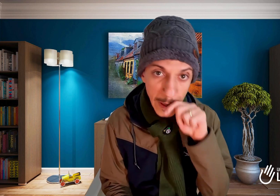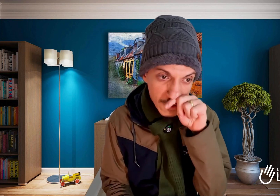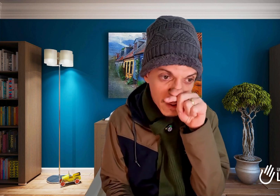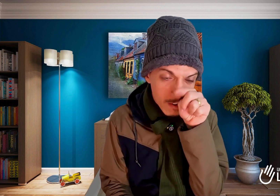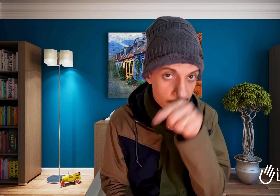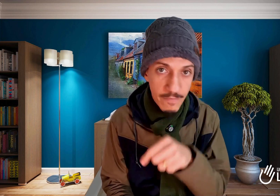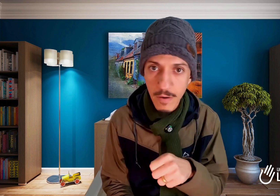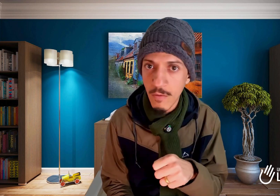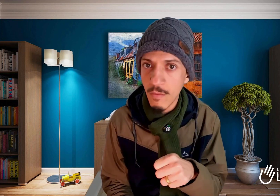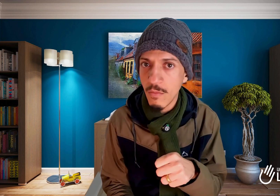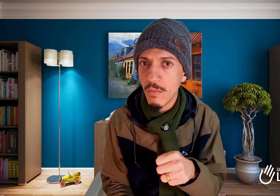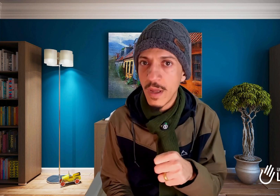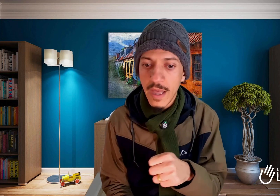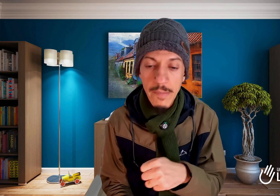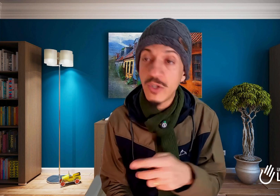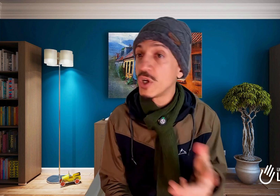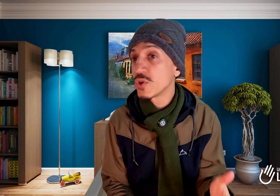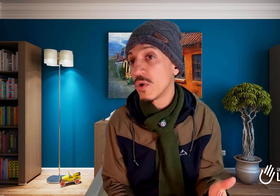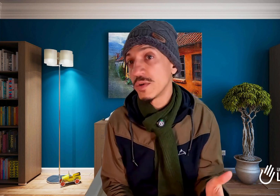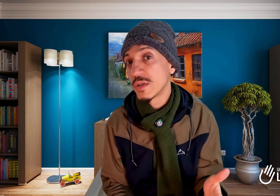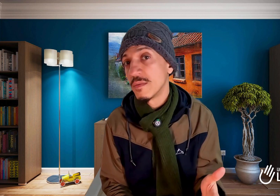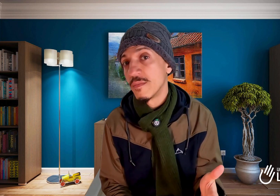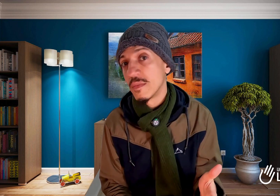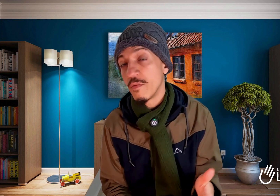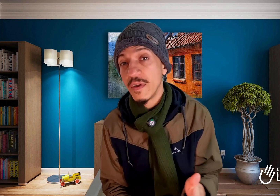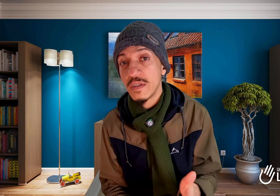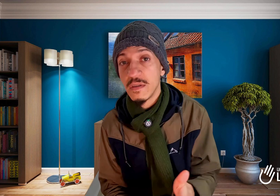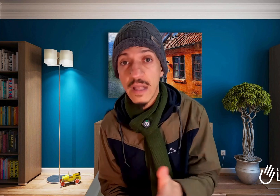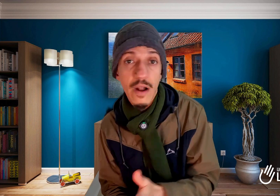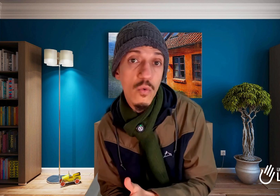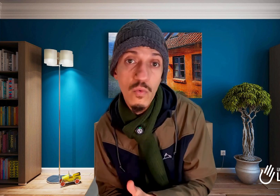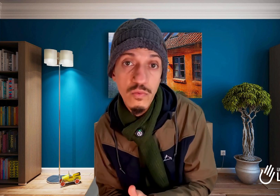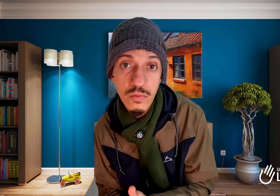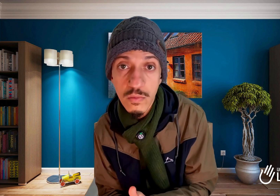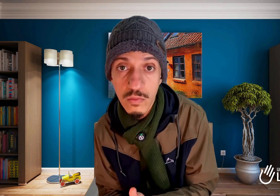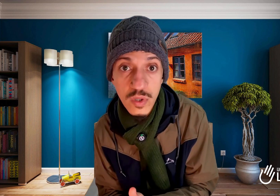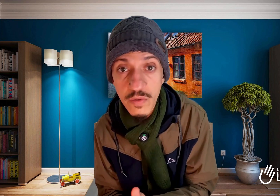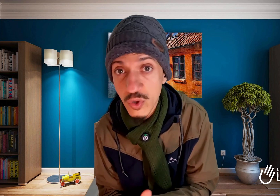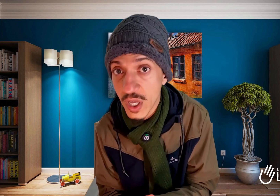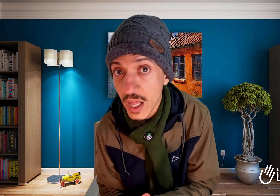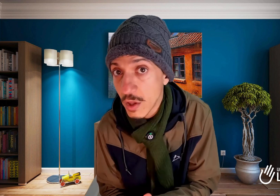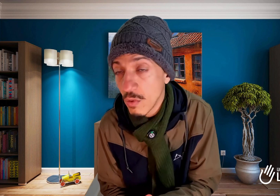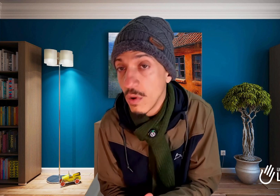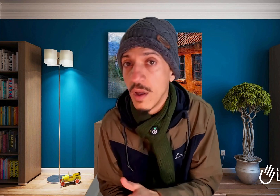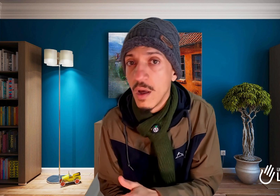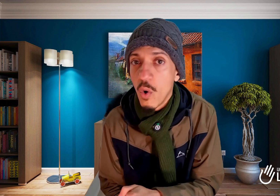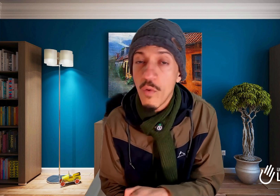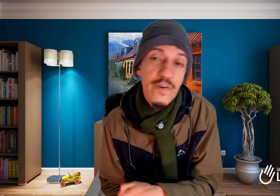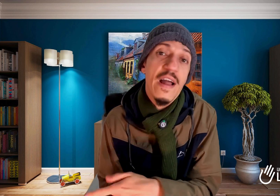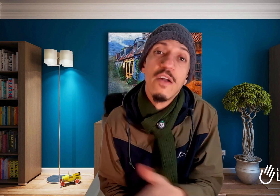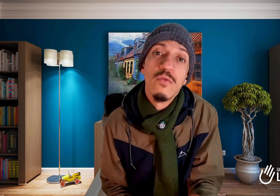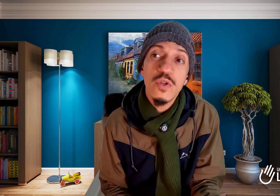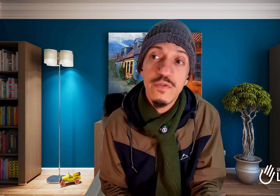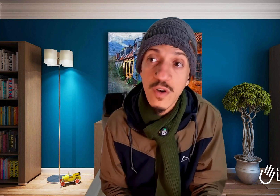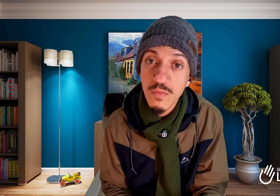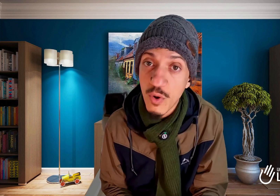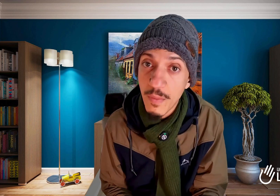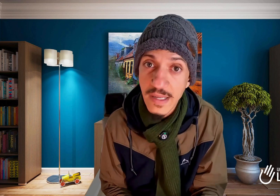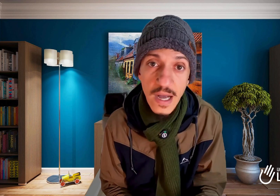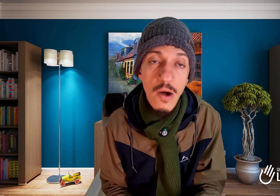oralmente, vão emitir sons, talvez dar algum nível de grito, ou falar num tom de voz um pouco mais alto,